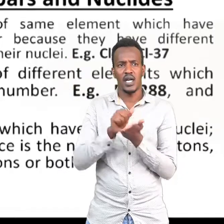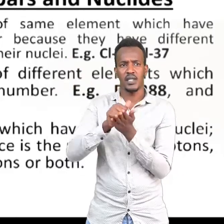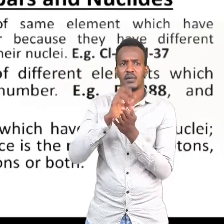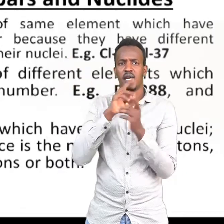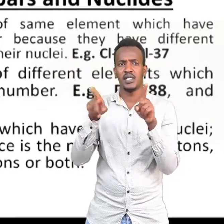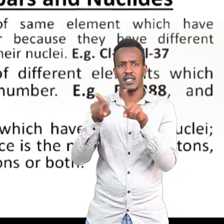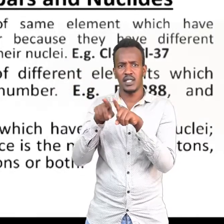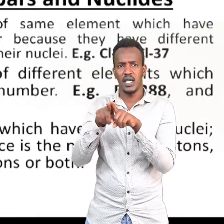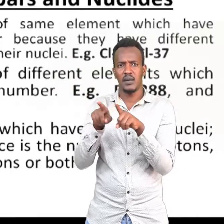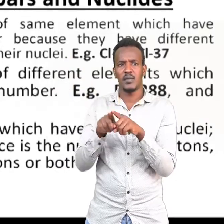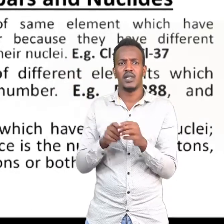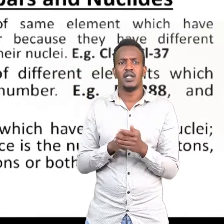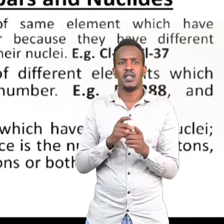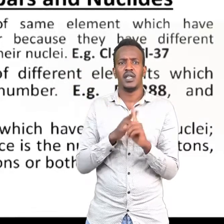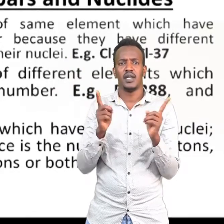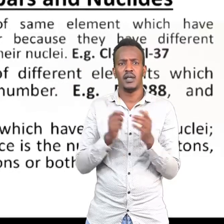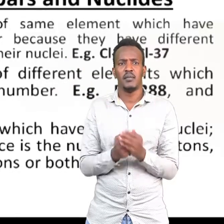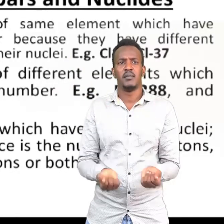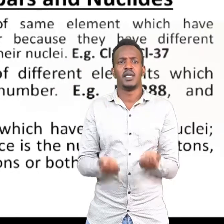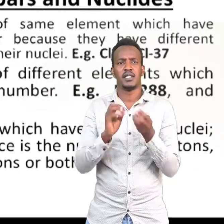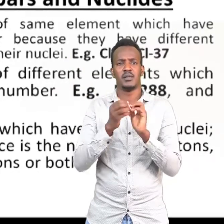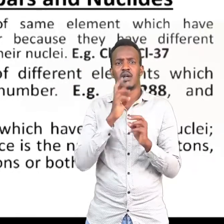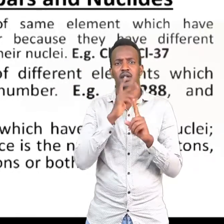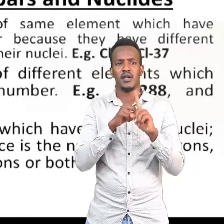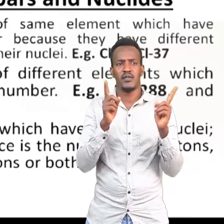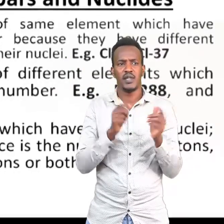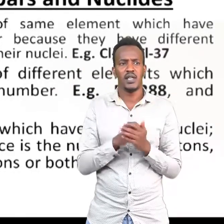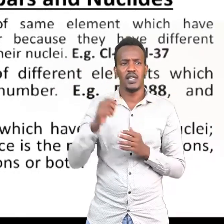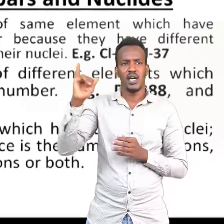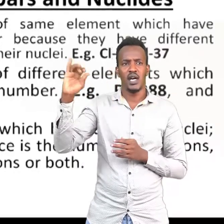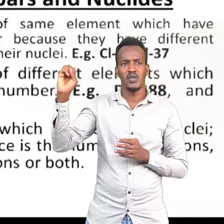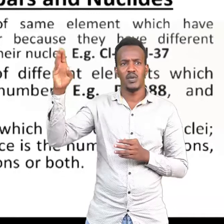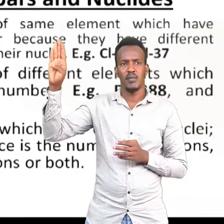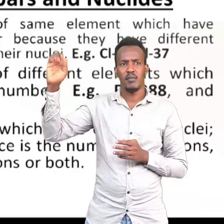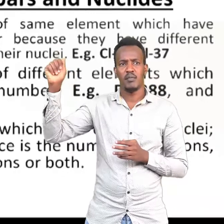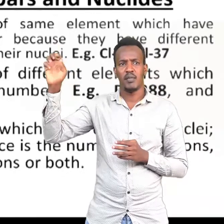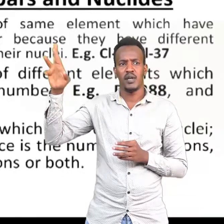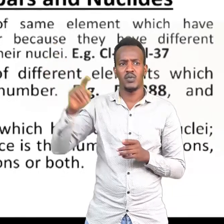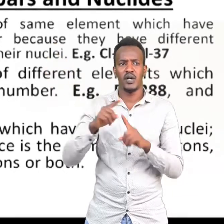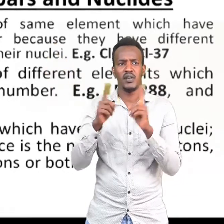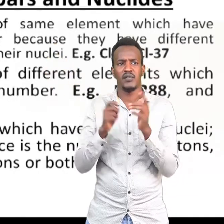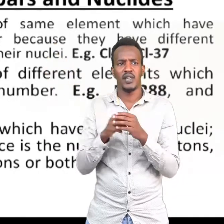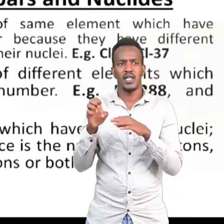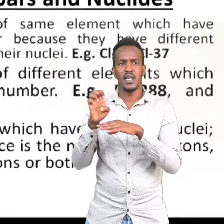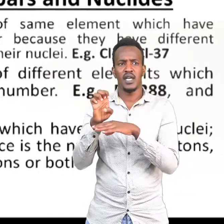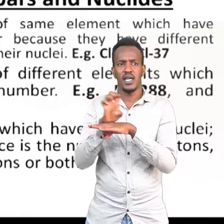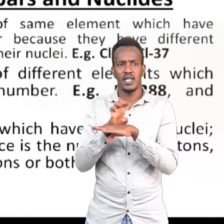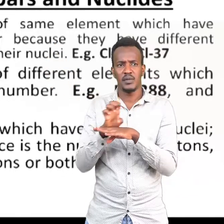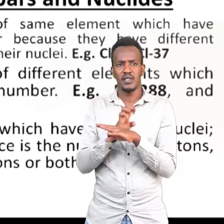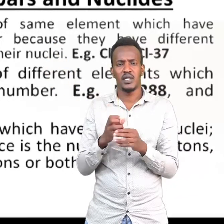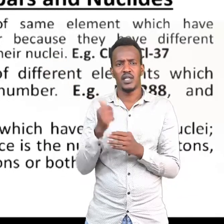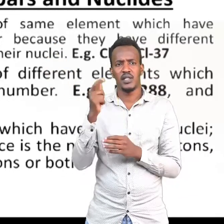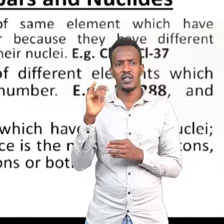isku midka ah laakiin mass numberkoodu waxa weeye markaasi kala duwan yahay isobarisku waxa weeye different elements mass number isku miday leeyihin